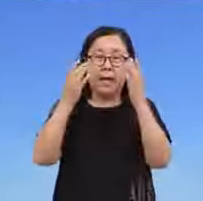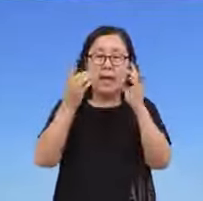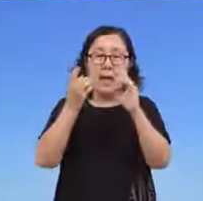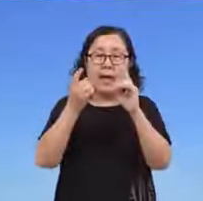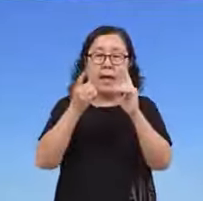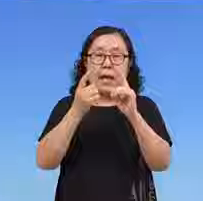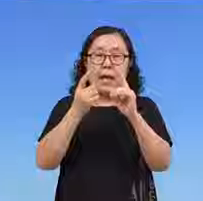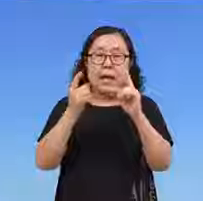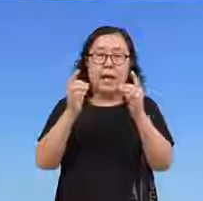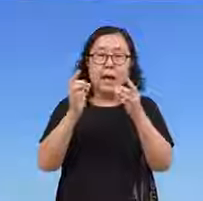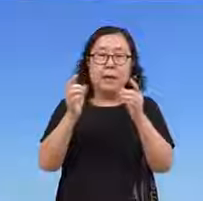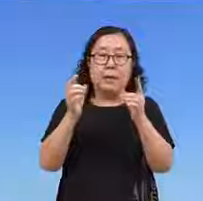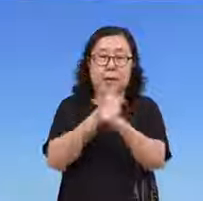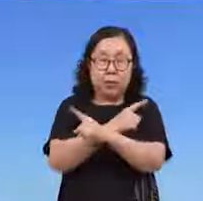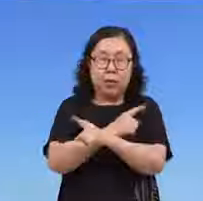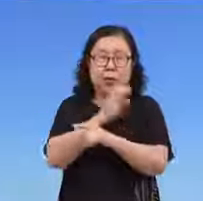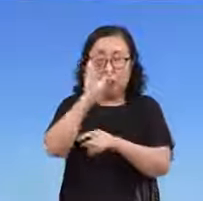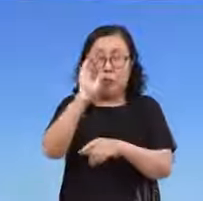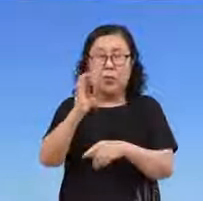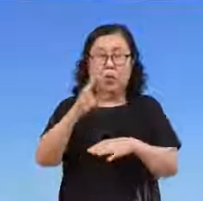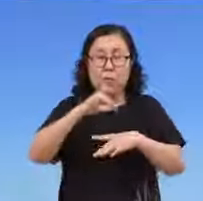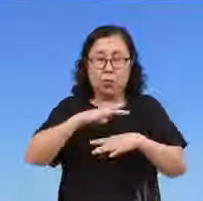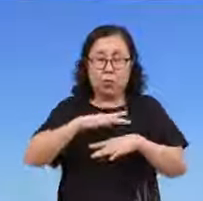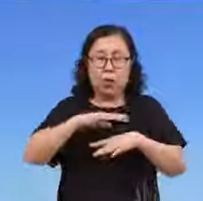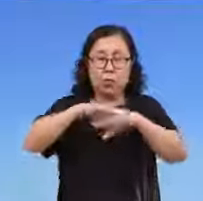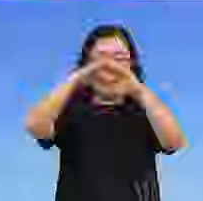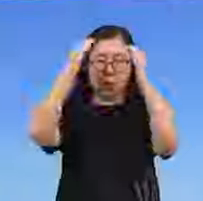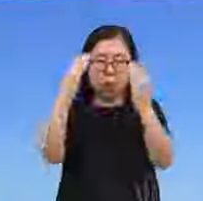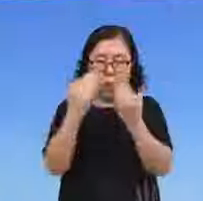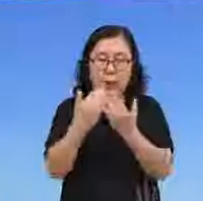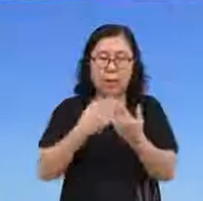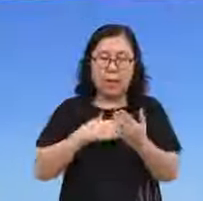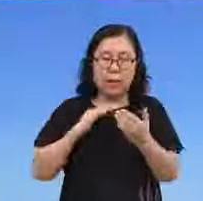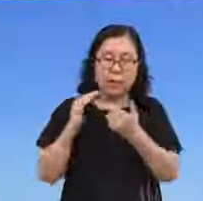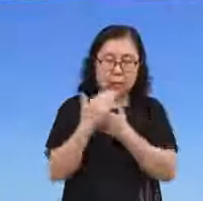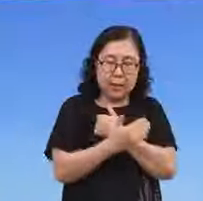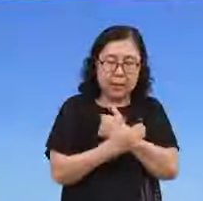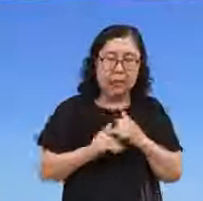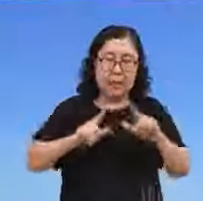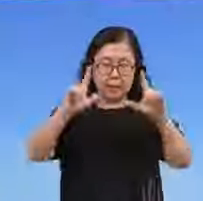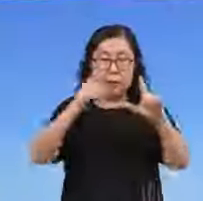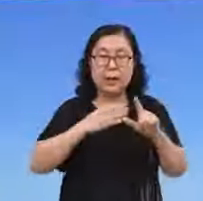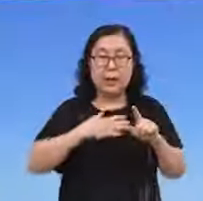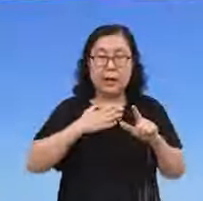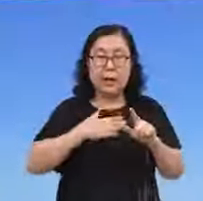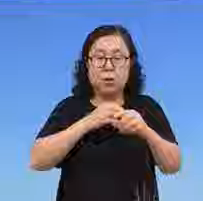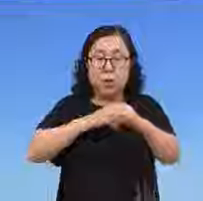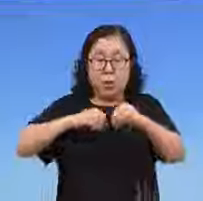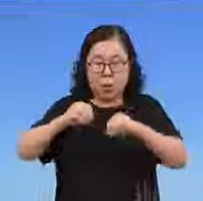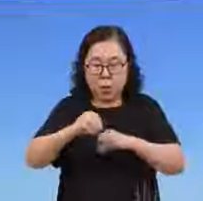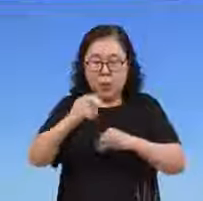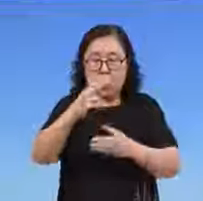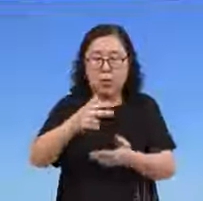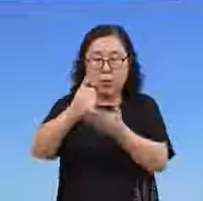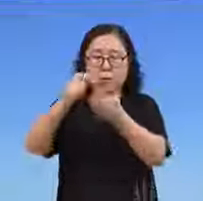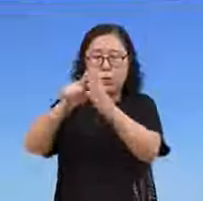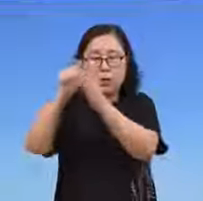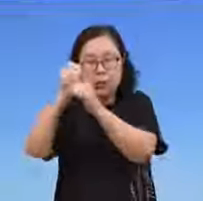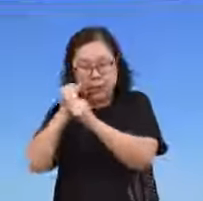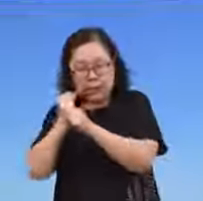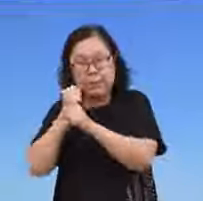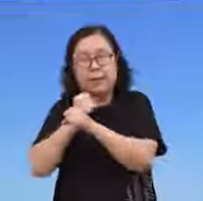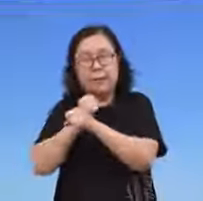너무너무 생생한 겁니다. 자, 세 번역으로 보십시오. 두려움이 온통 나를 휩싸는 날에도 나는 오히려